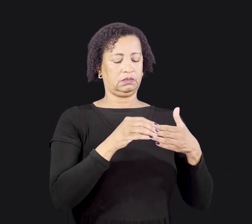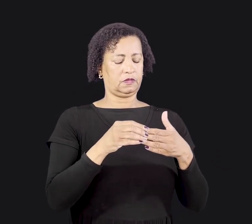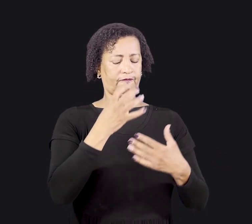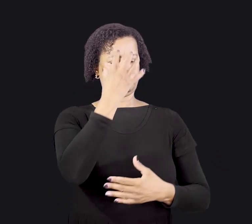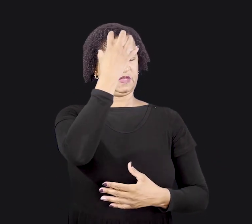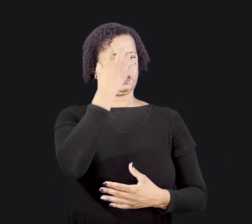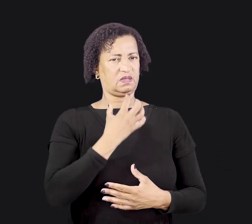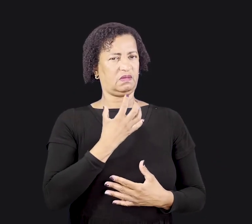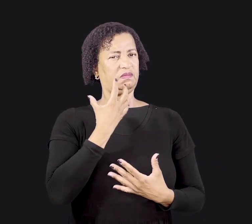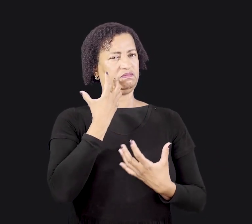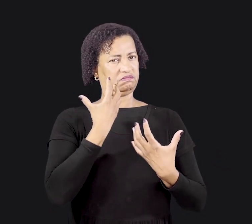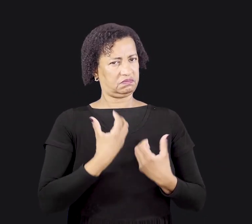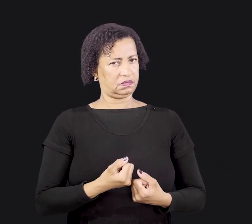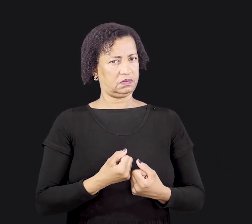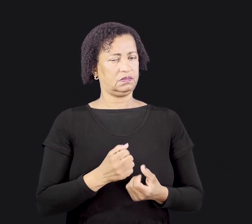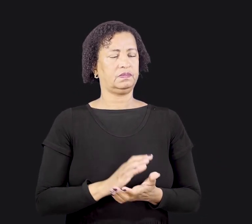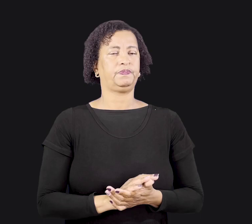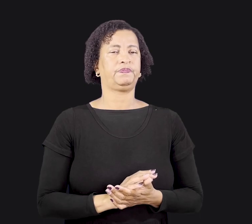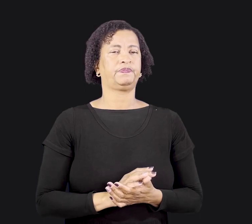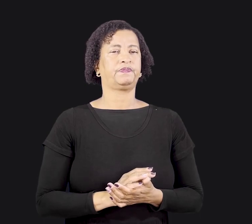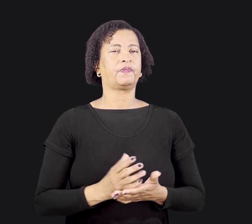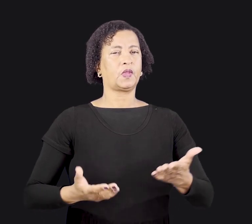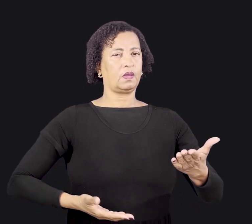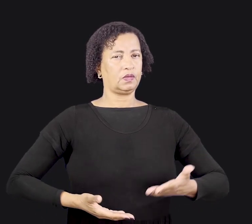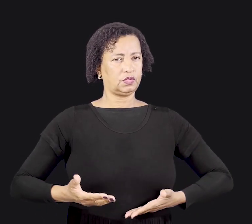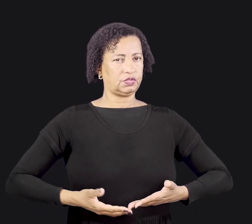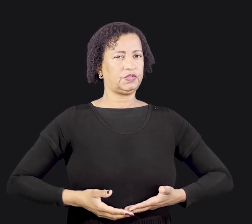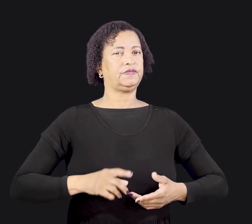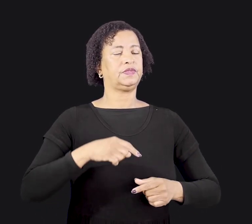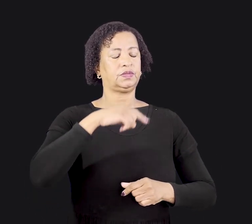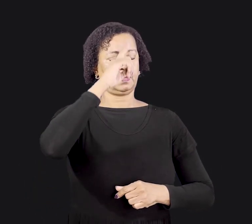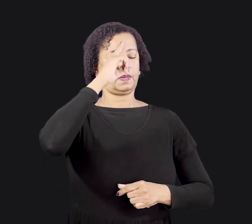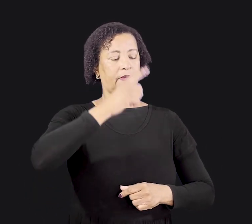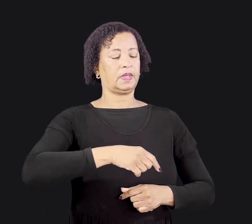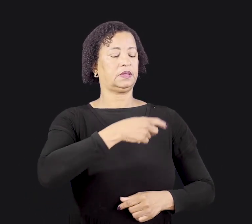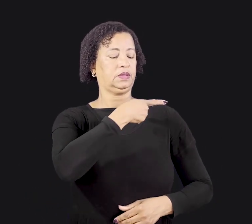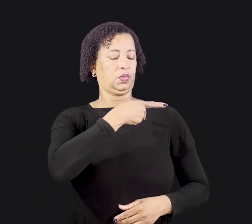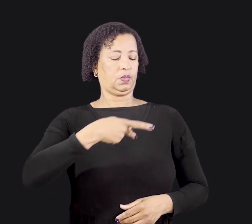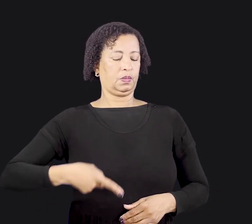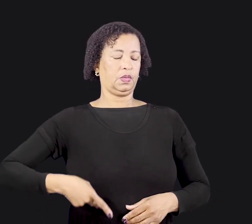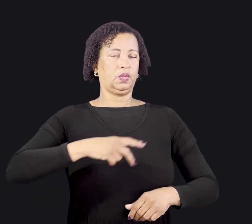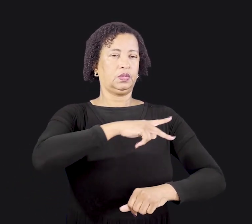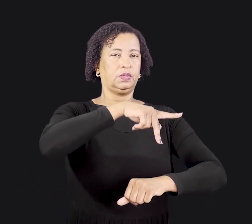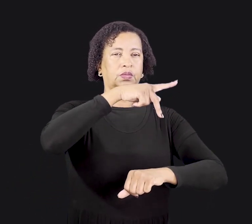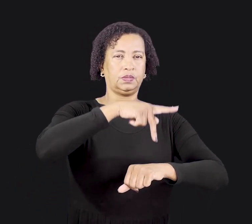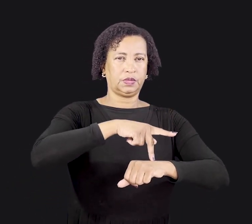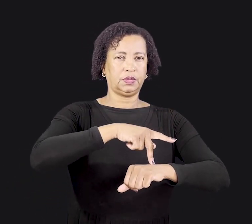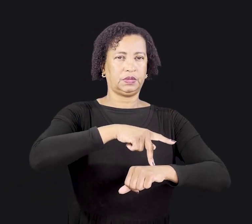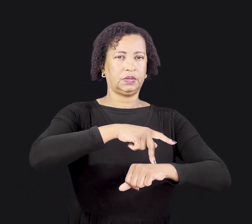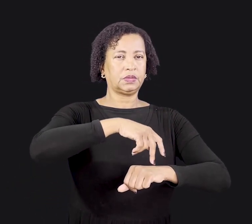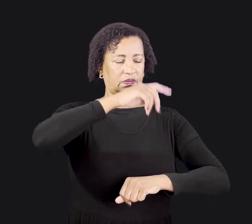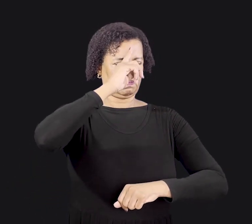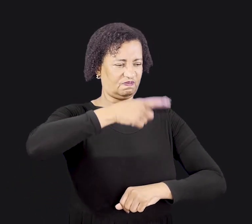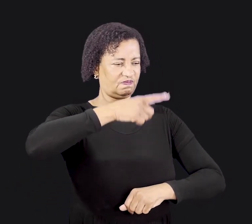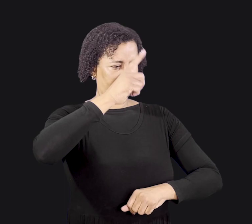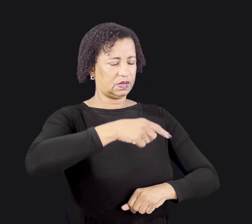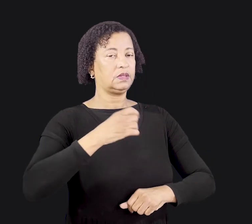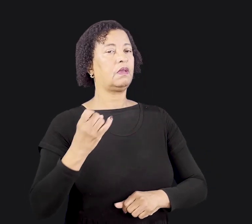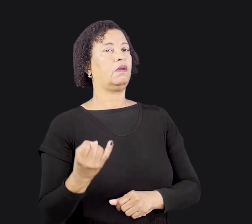sério. O seu serviço no exército é ordenado pelo presidente do país. As ordens que ele recebe são muito importantes.